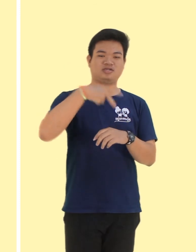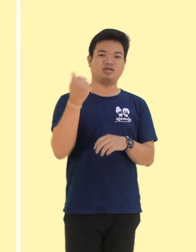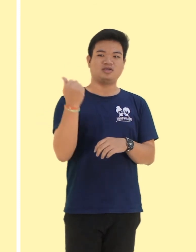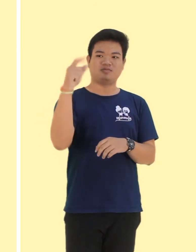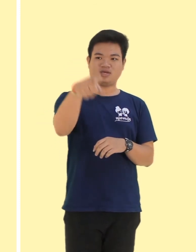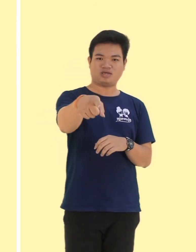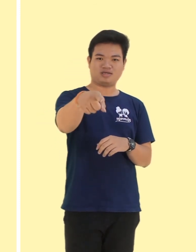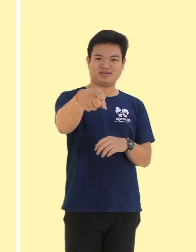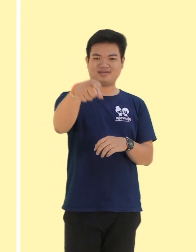ได้ไหม